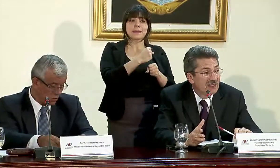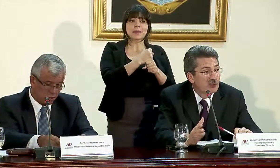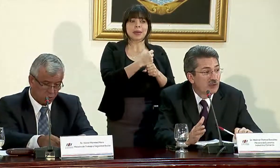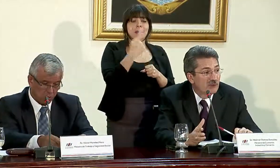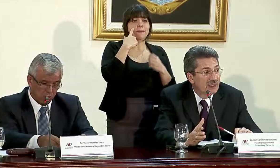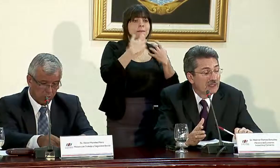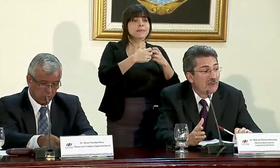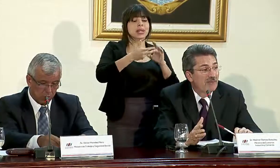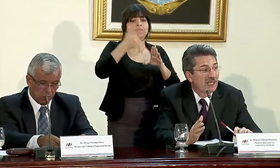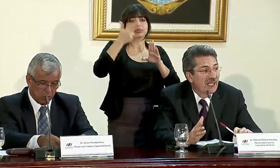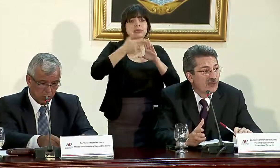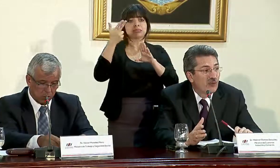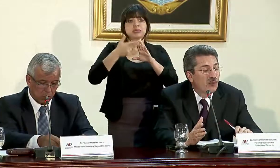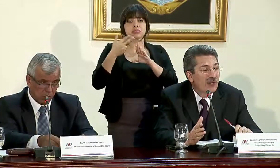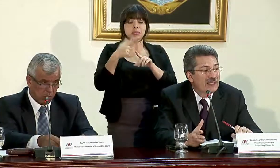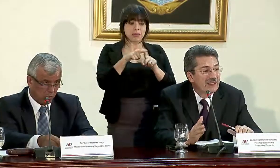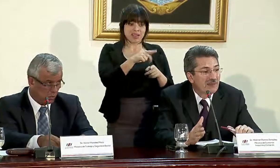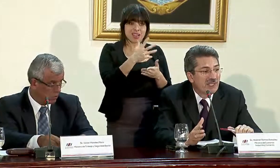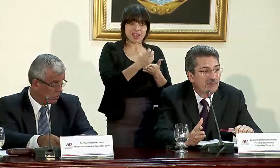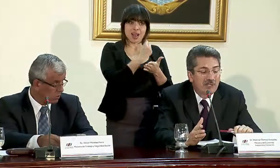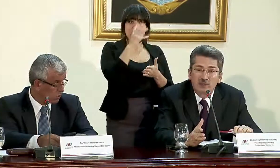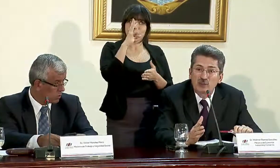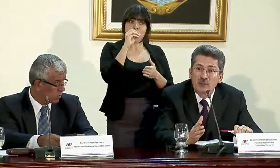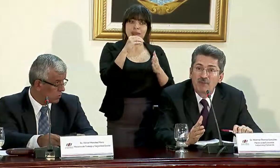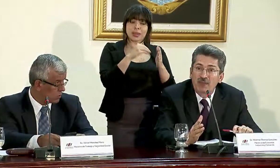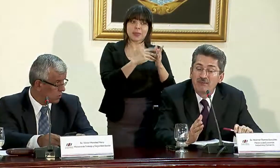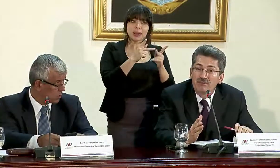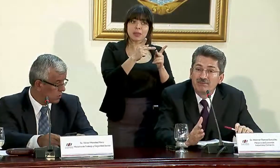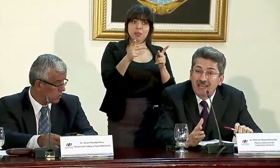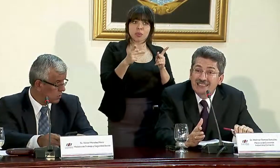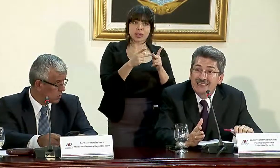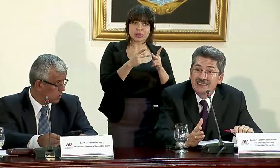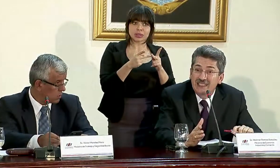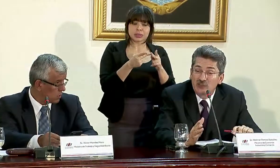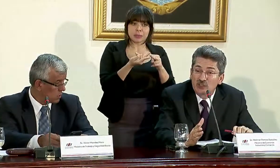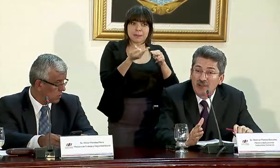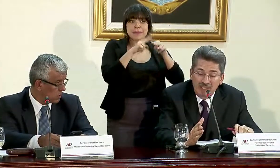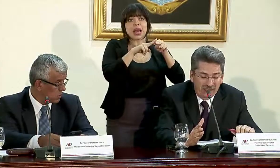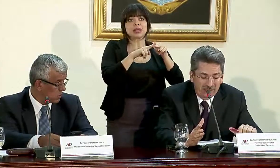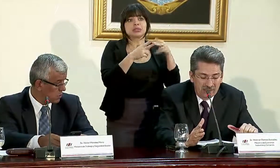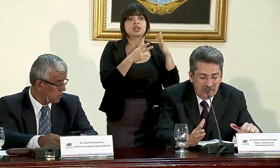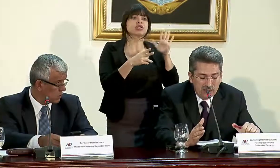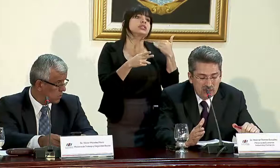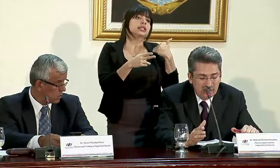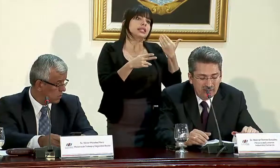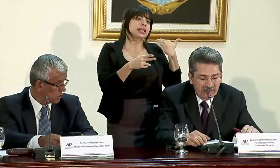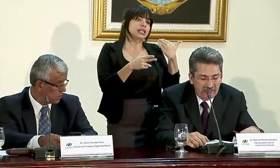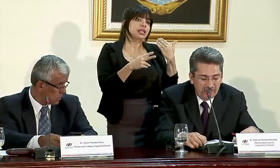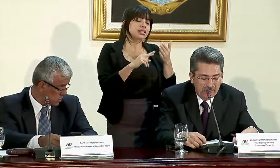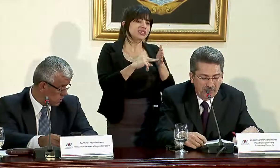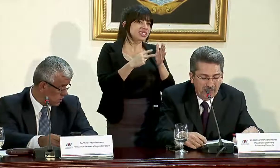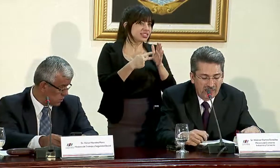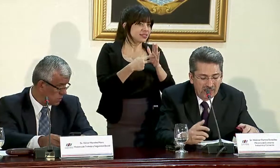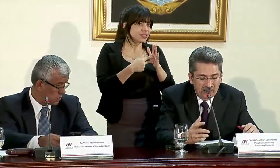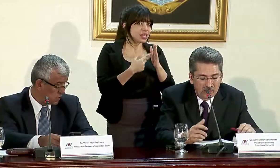se iban, ganó 40,000 empleos más de los que habían. Eso